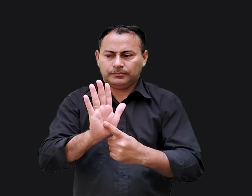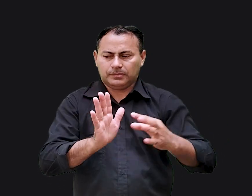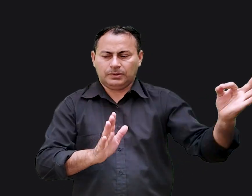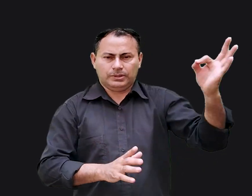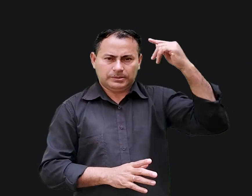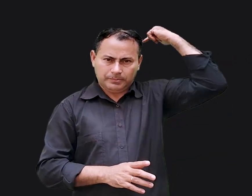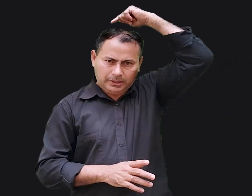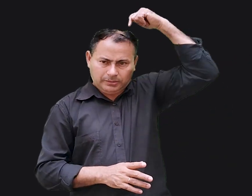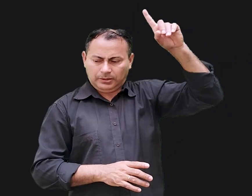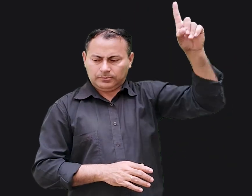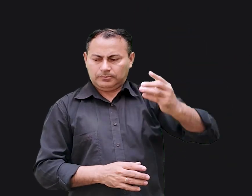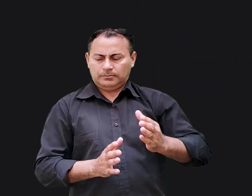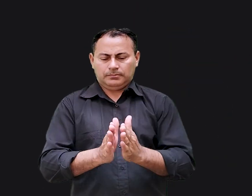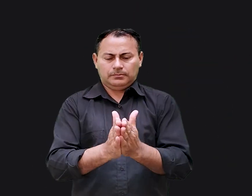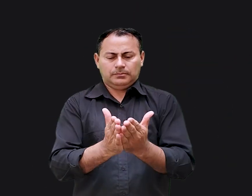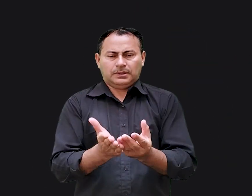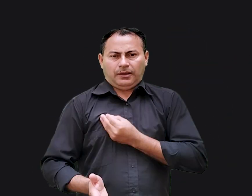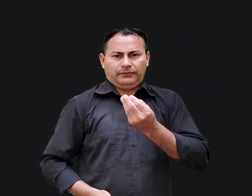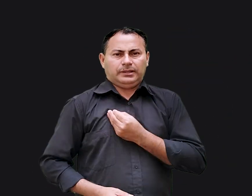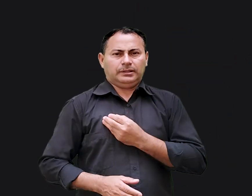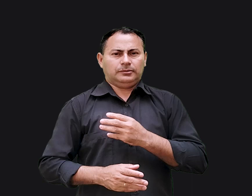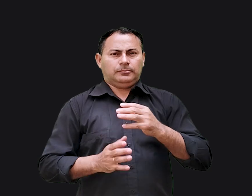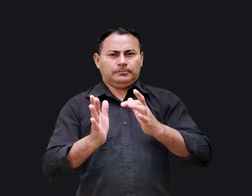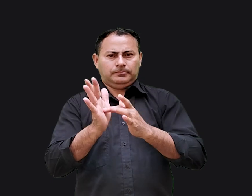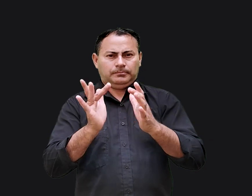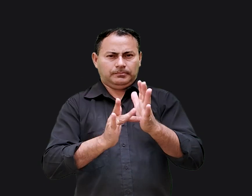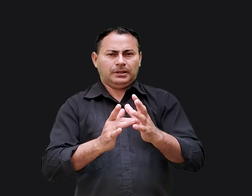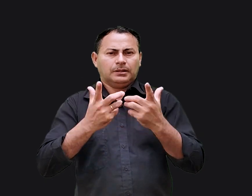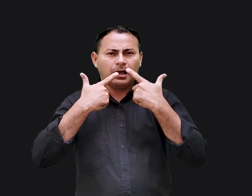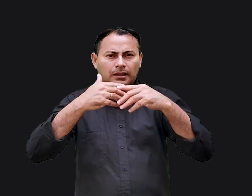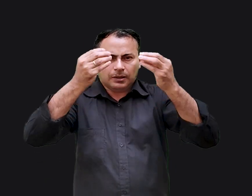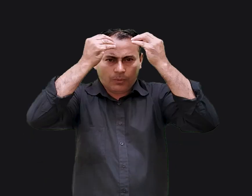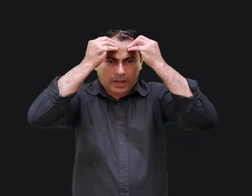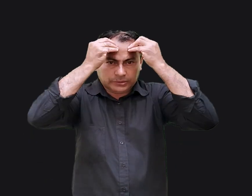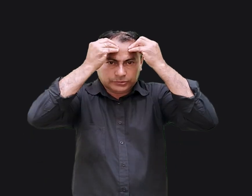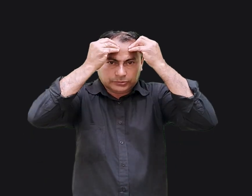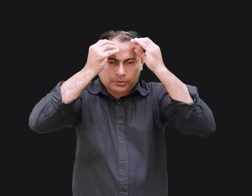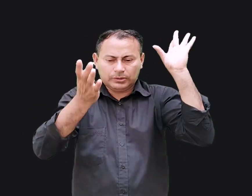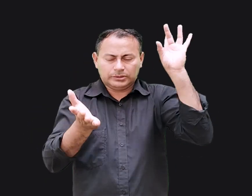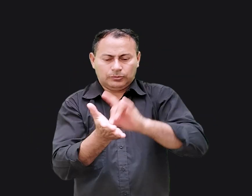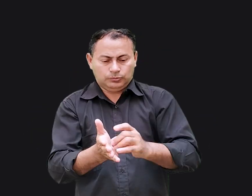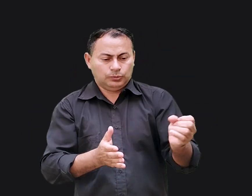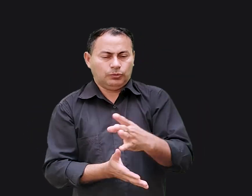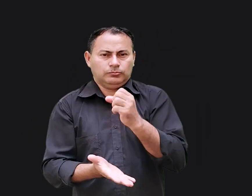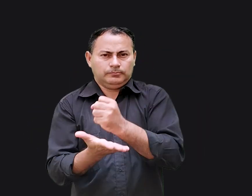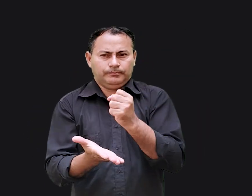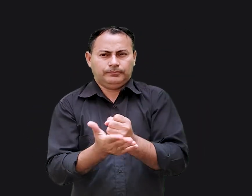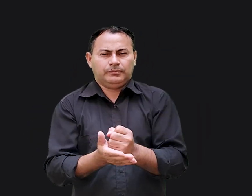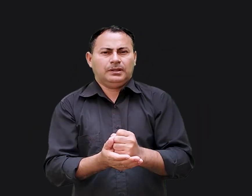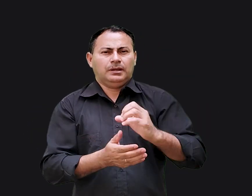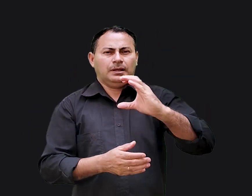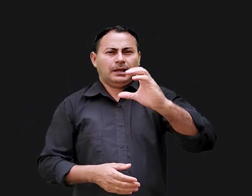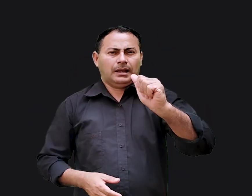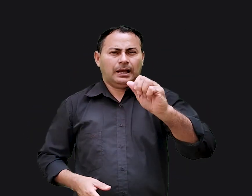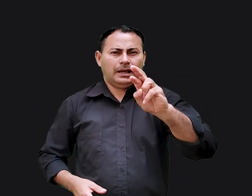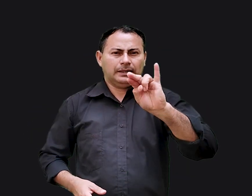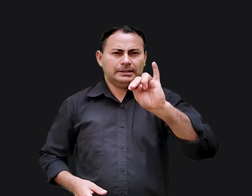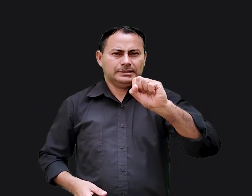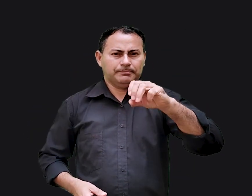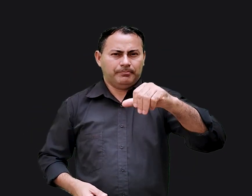do Espírito de Deus na vida do Messias. Na linguagem original do Novo Testamento, carismata é a